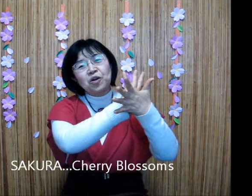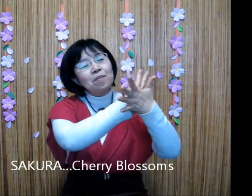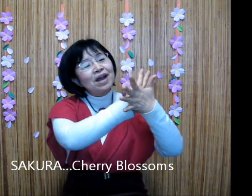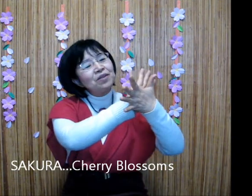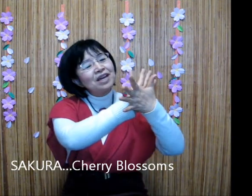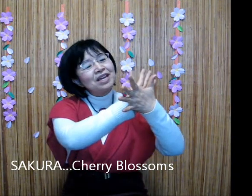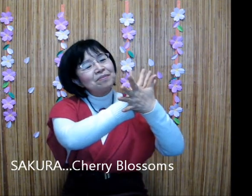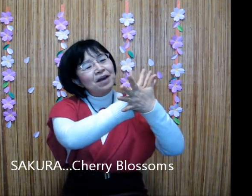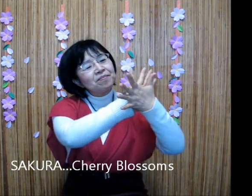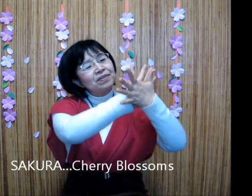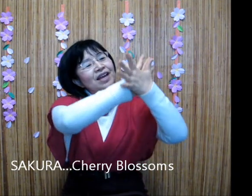枚の花びら。